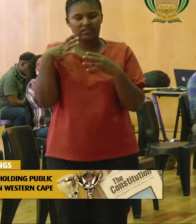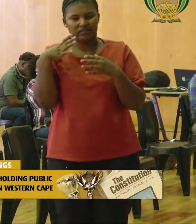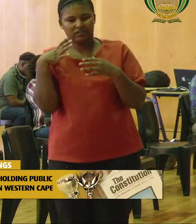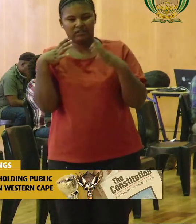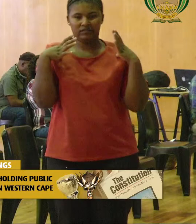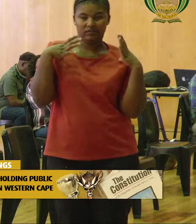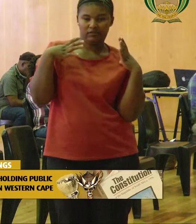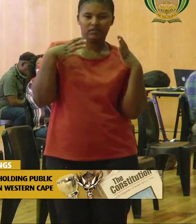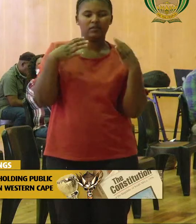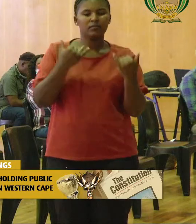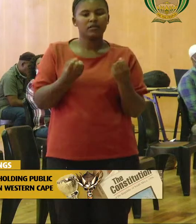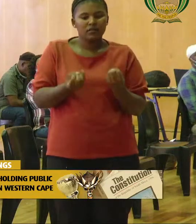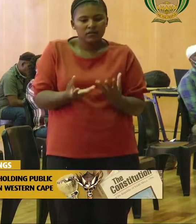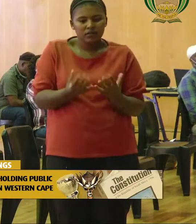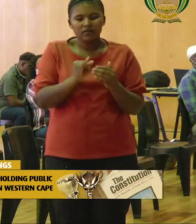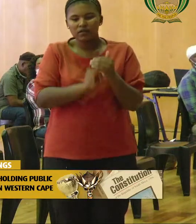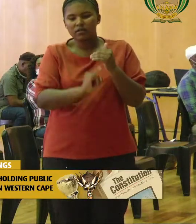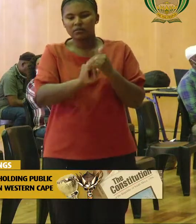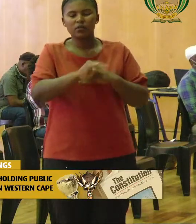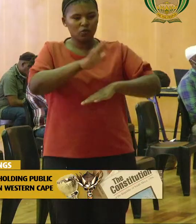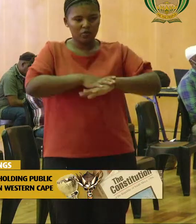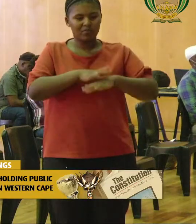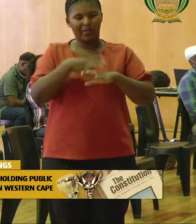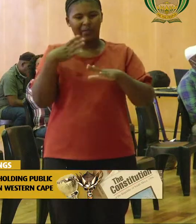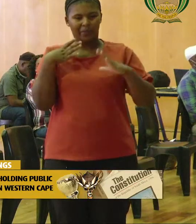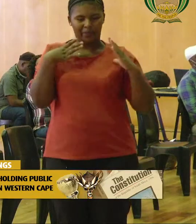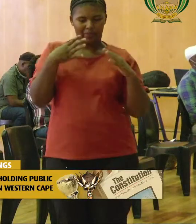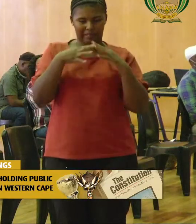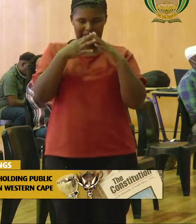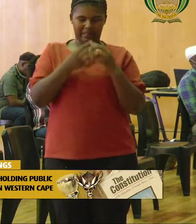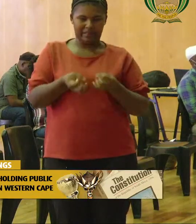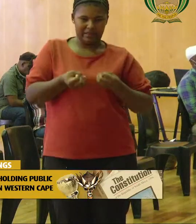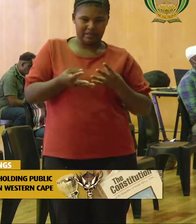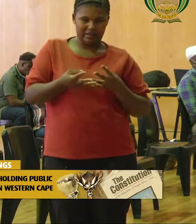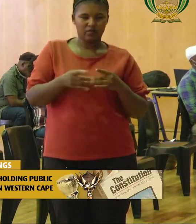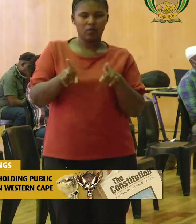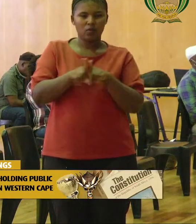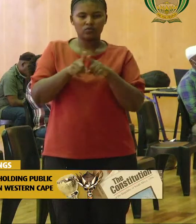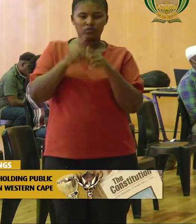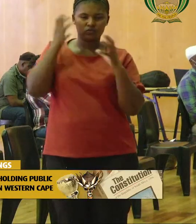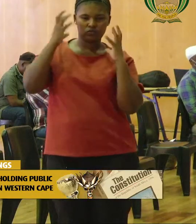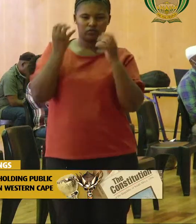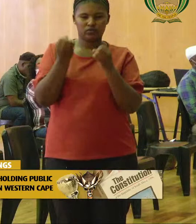ubuso obupha obuza kwenza indidane nakubavoti.